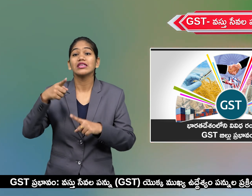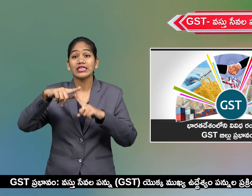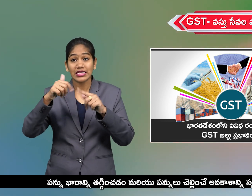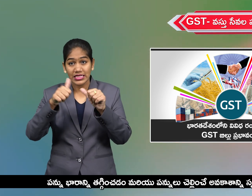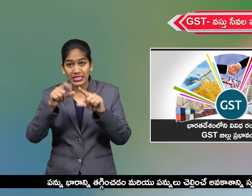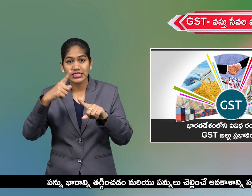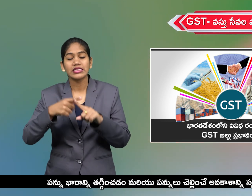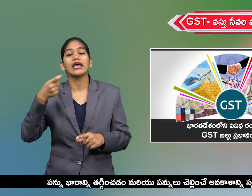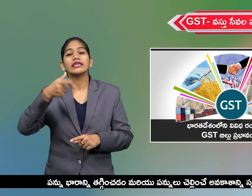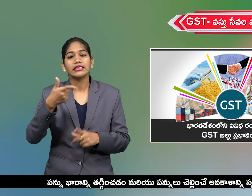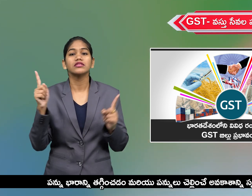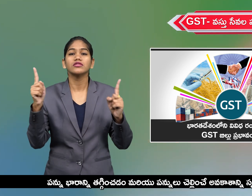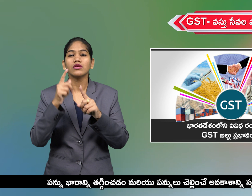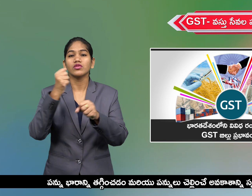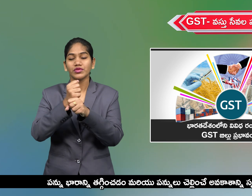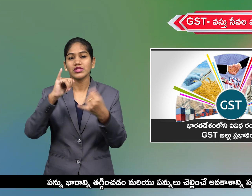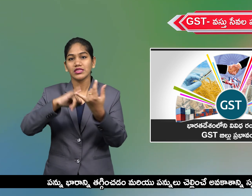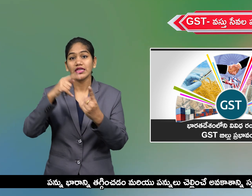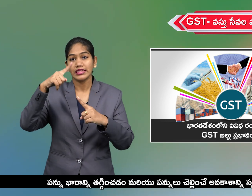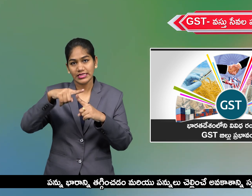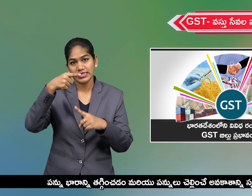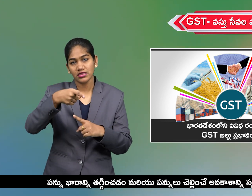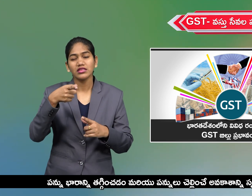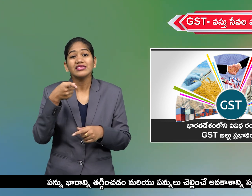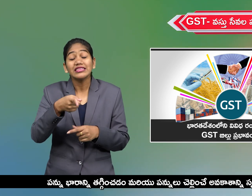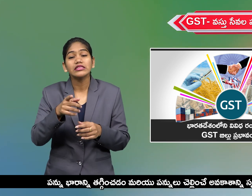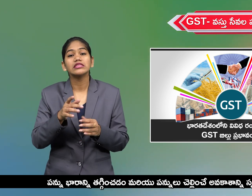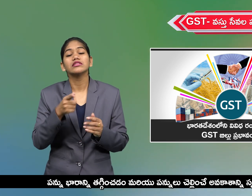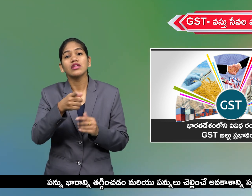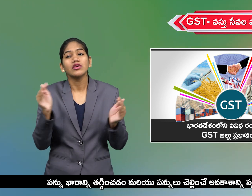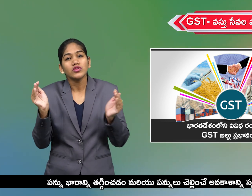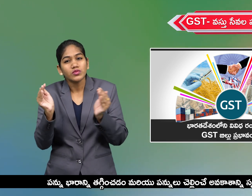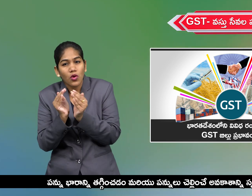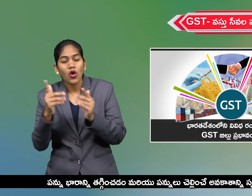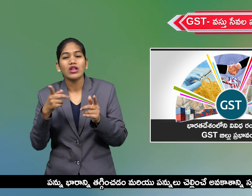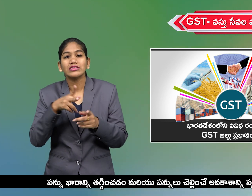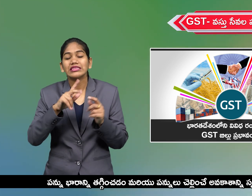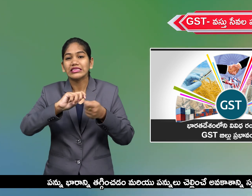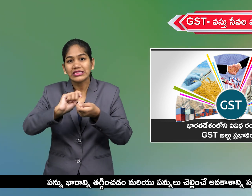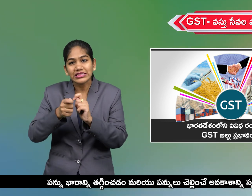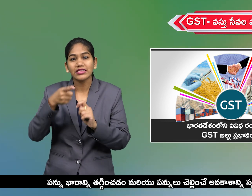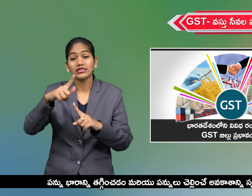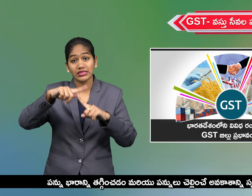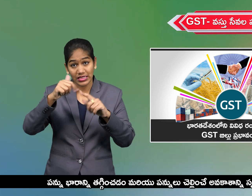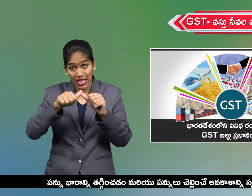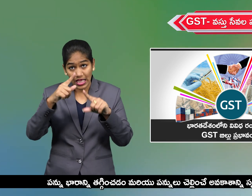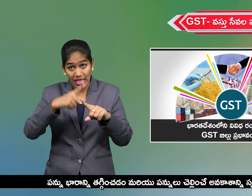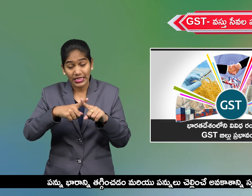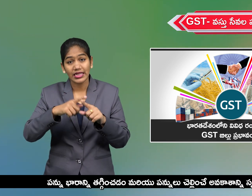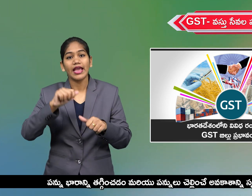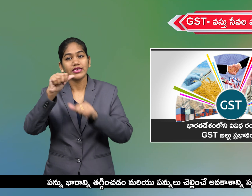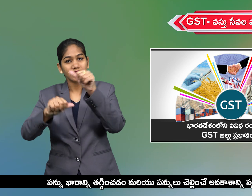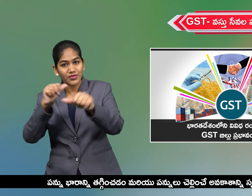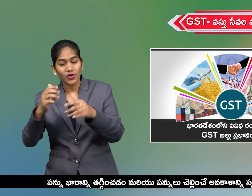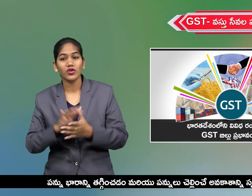చేయడం, పన్ను భారాన్ని తగ్గించడం మరియు పన్నులు చెల్లించే అవకాశాన్ని స్పష్టం చేయడం.